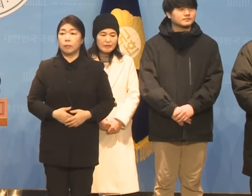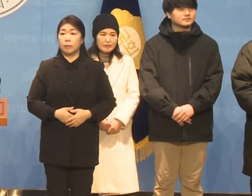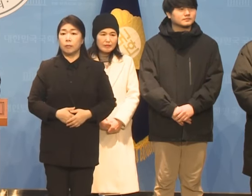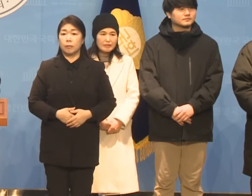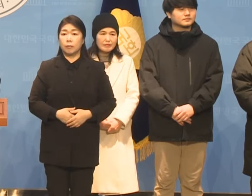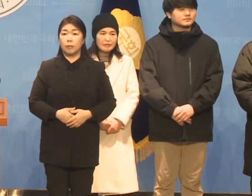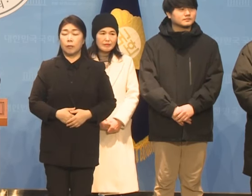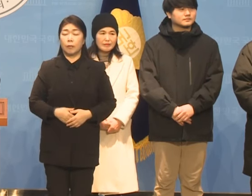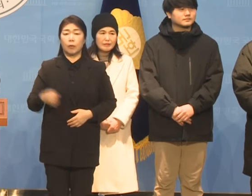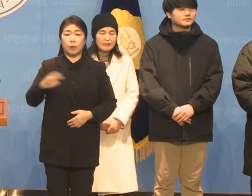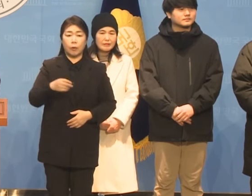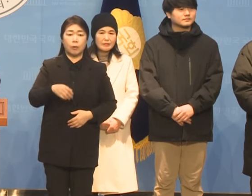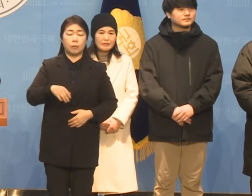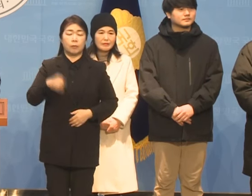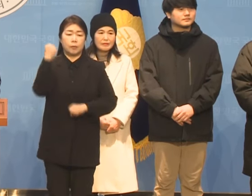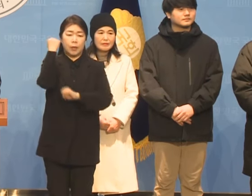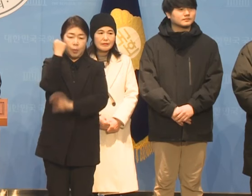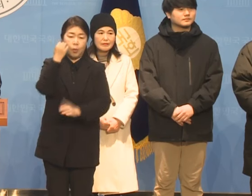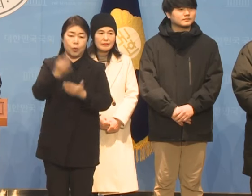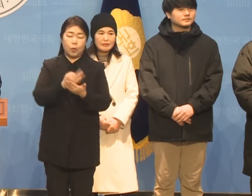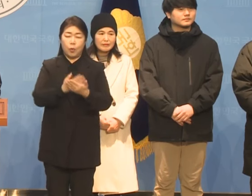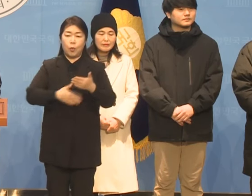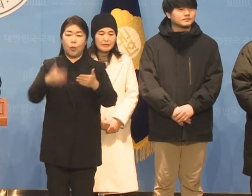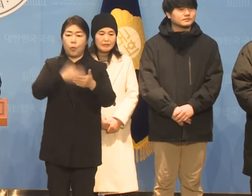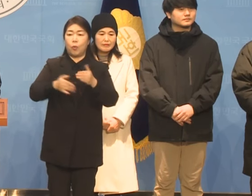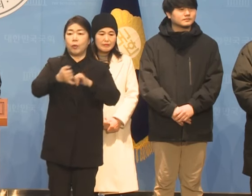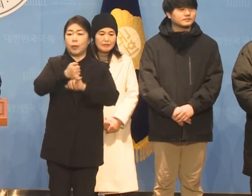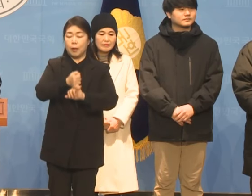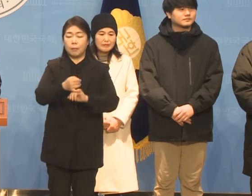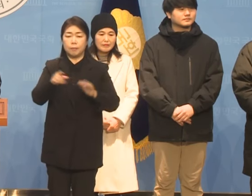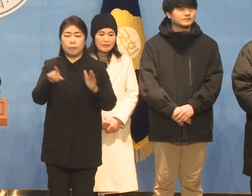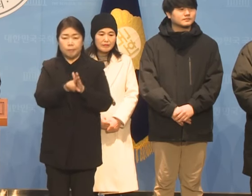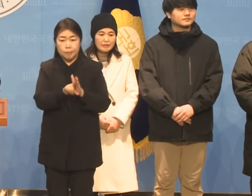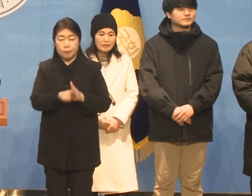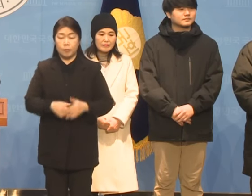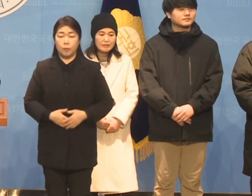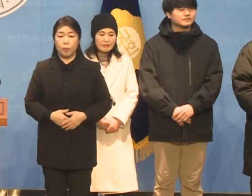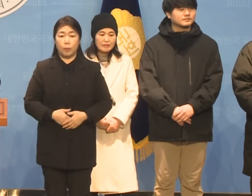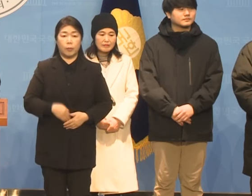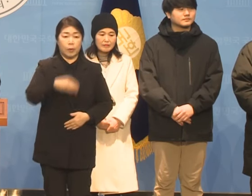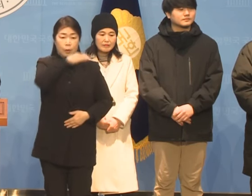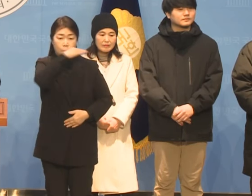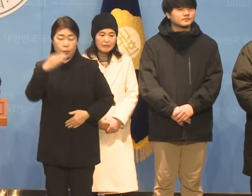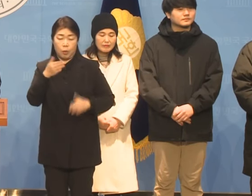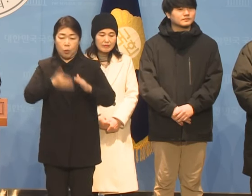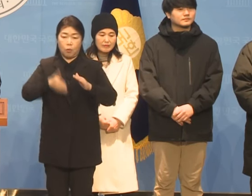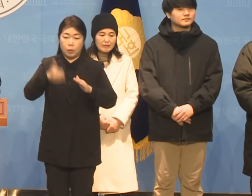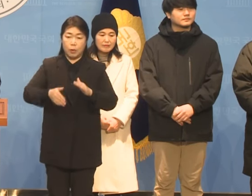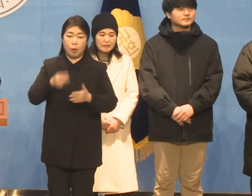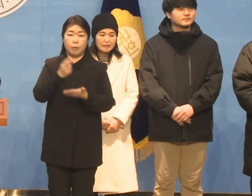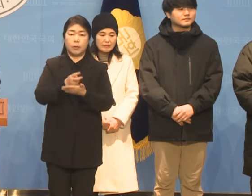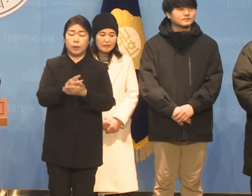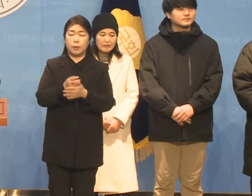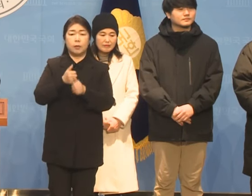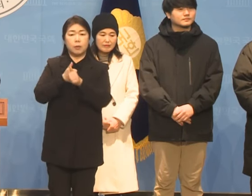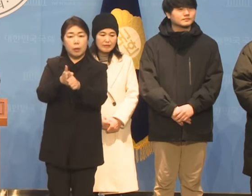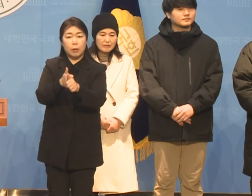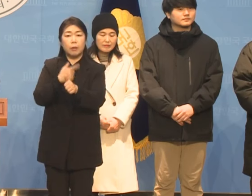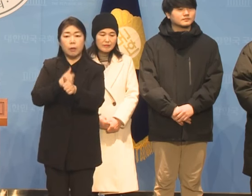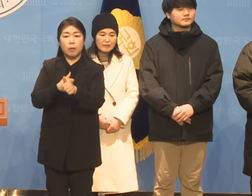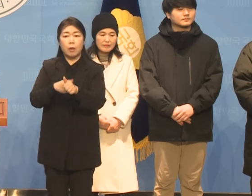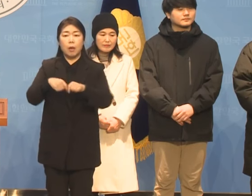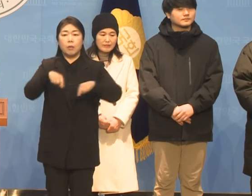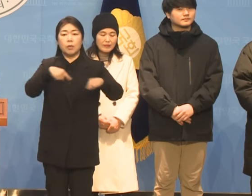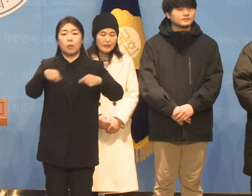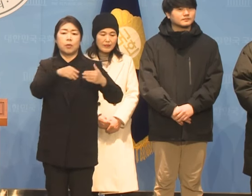9호와 기본소득 공약을 믿었고 정의와 공정의 원칙을 지키는 드문 정치